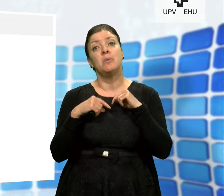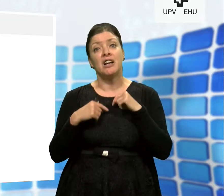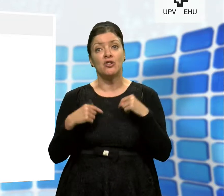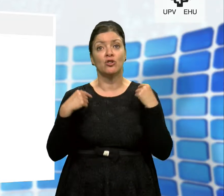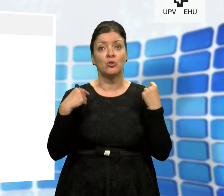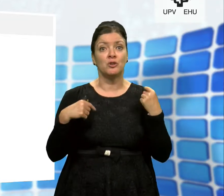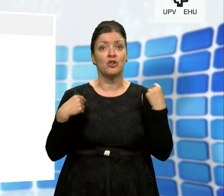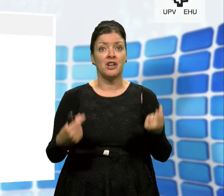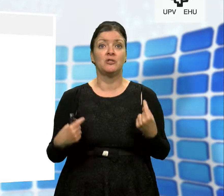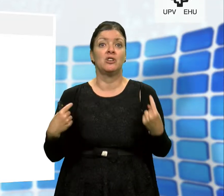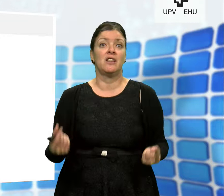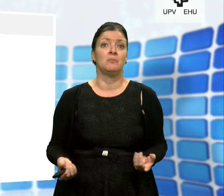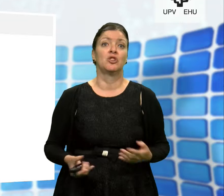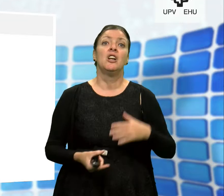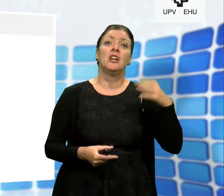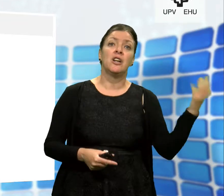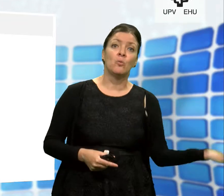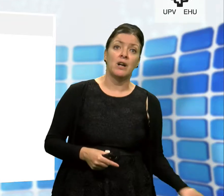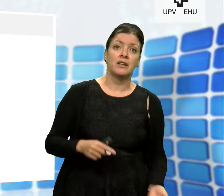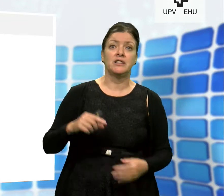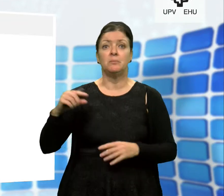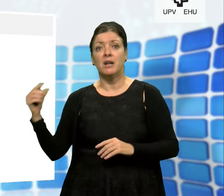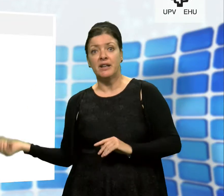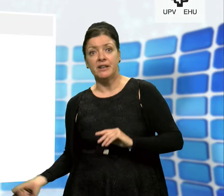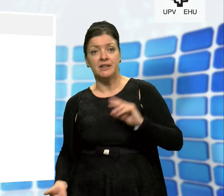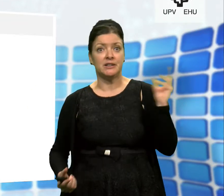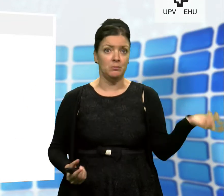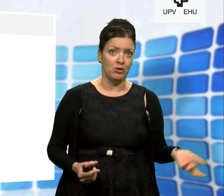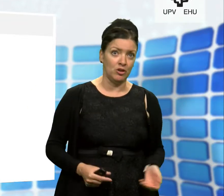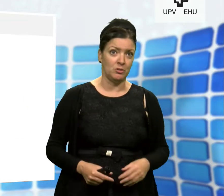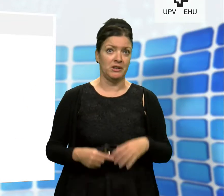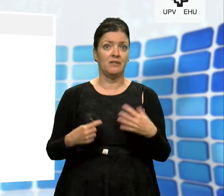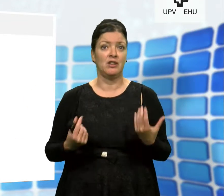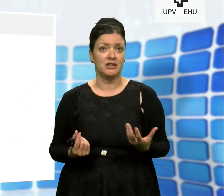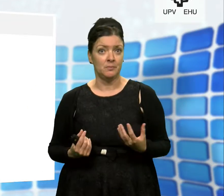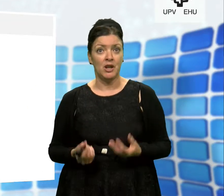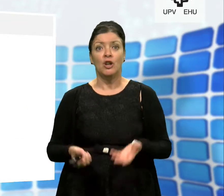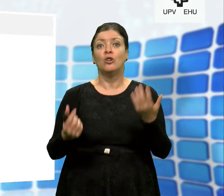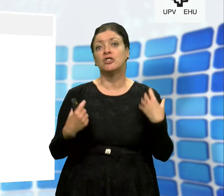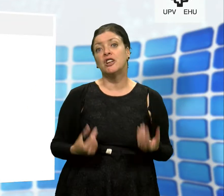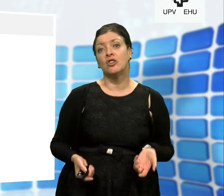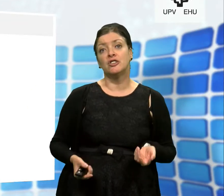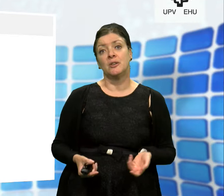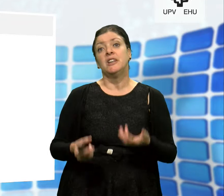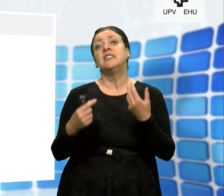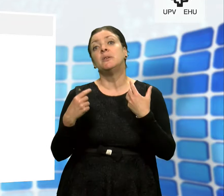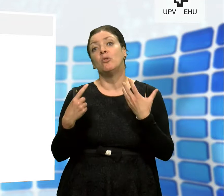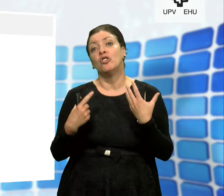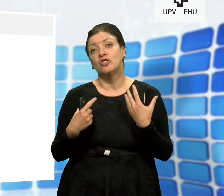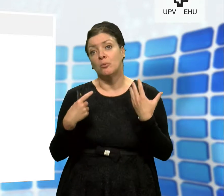ello los grupos sociales utilizamos lenguajes, imágenes, símbolos, metáforas, los signos y símbolos, como ya